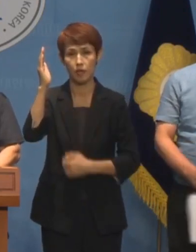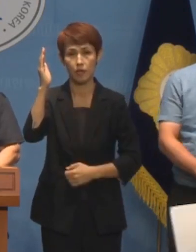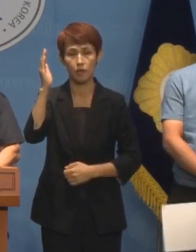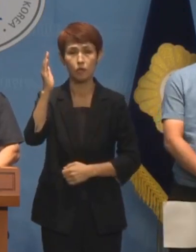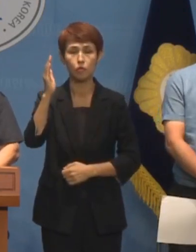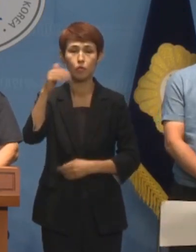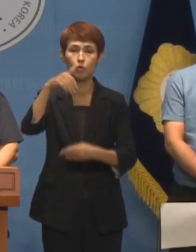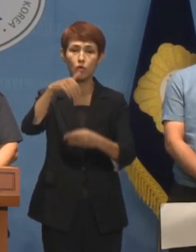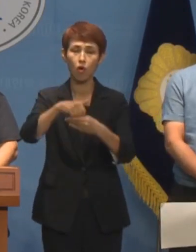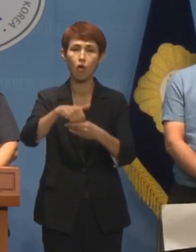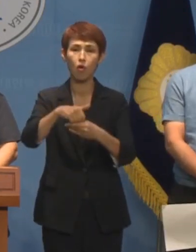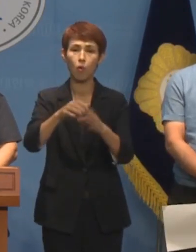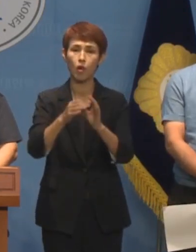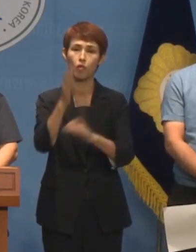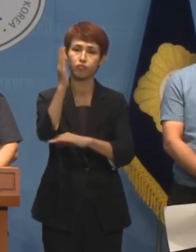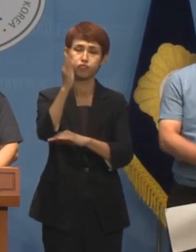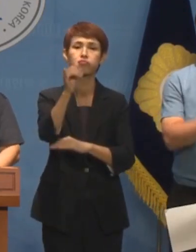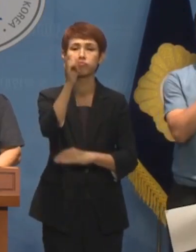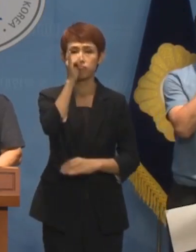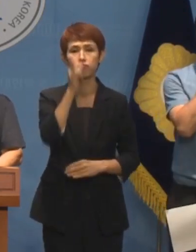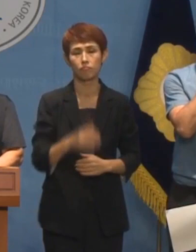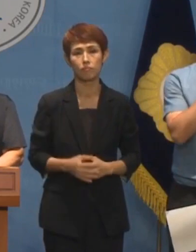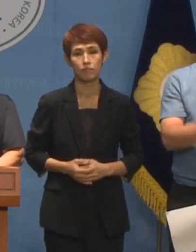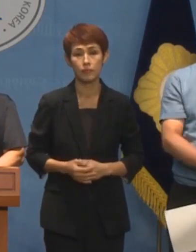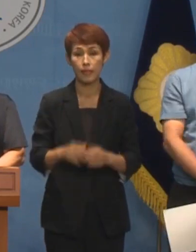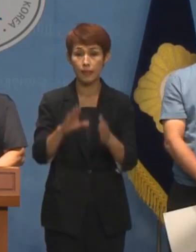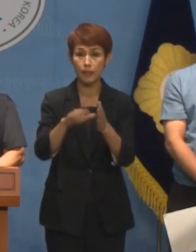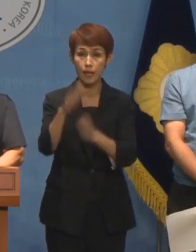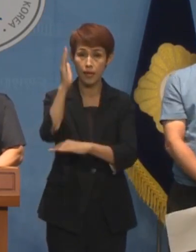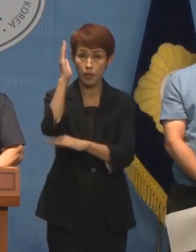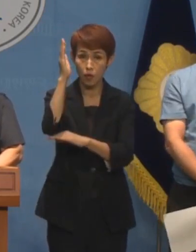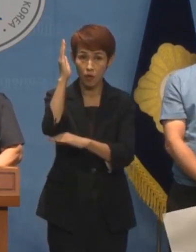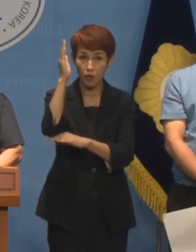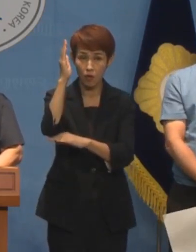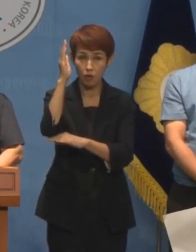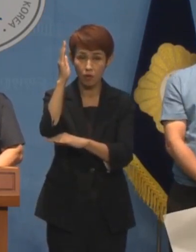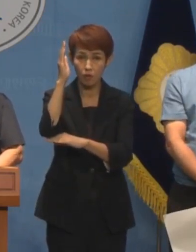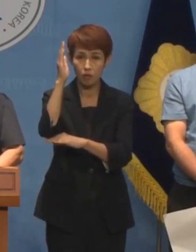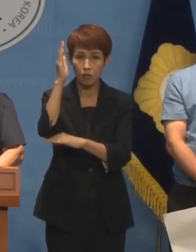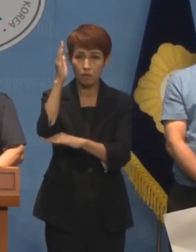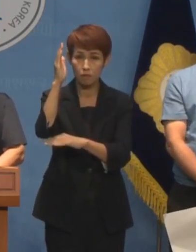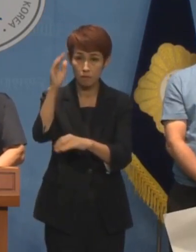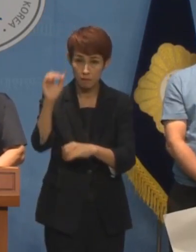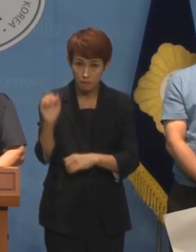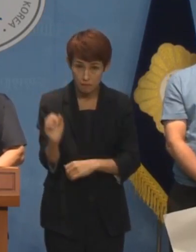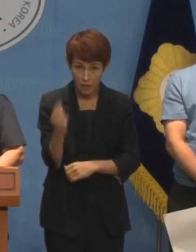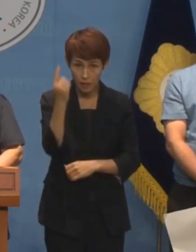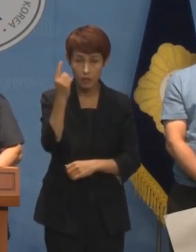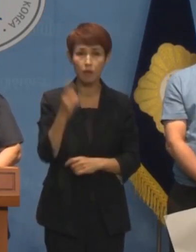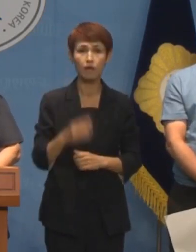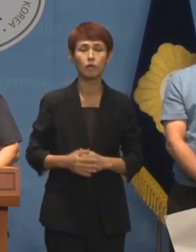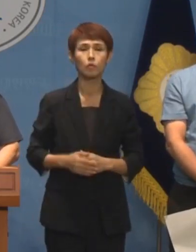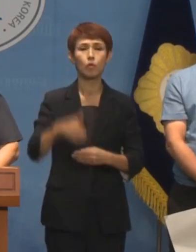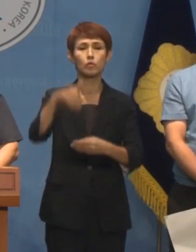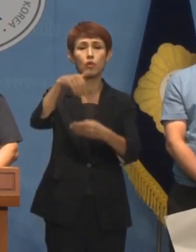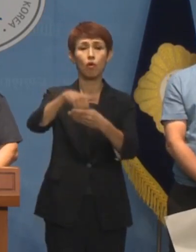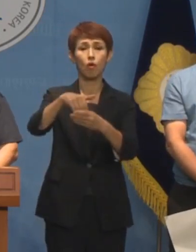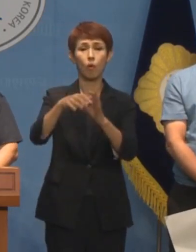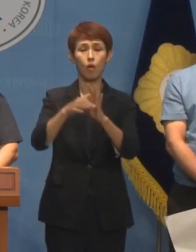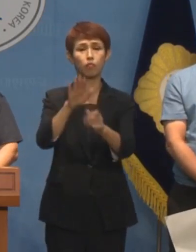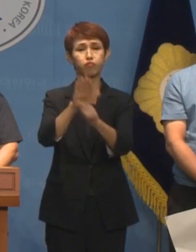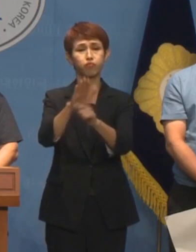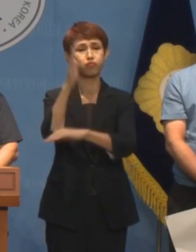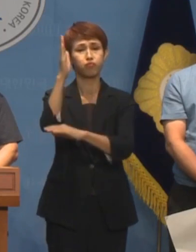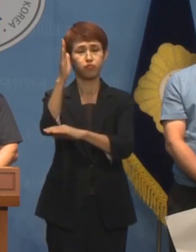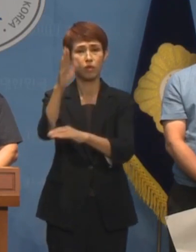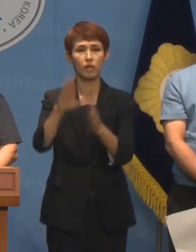등이 있었습니다. 그런데 그때 강연회를 개최했다는 유만으로 또 합법적인 선거 유세에서 이 정권,